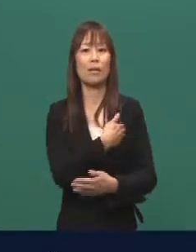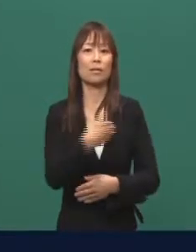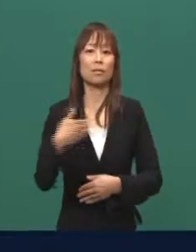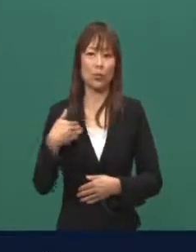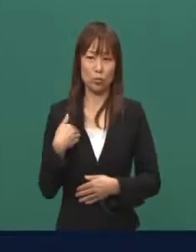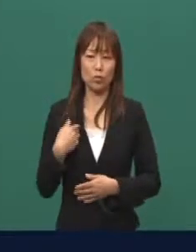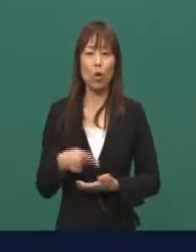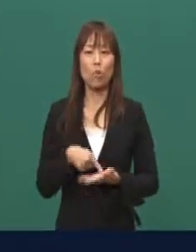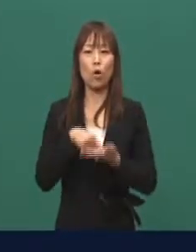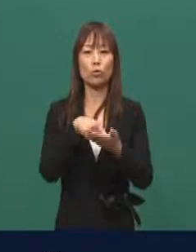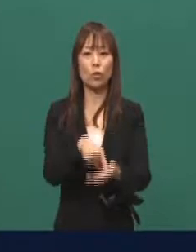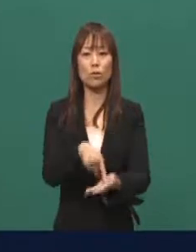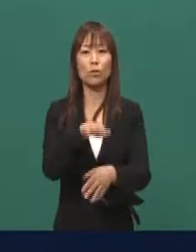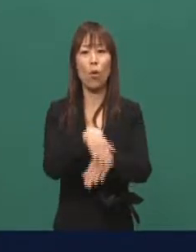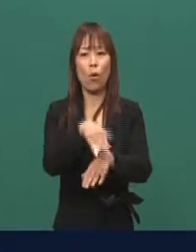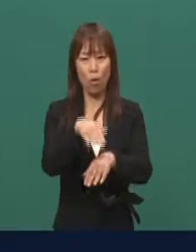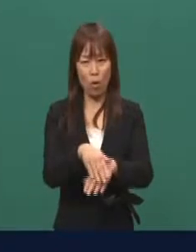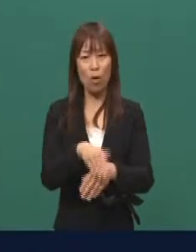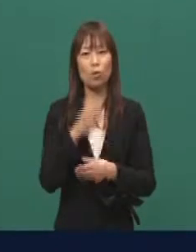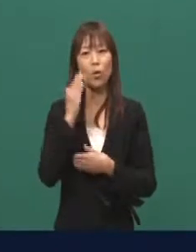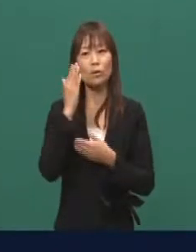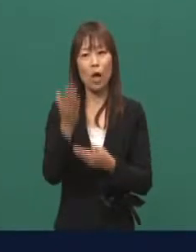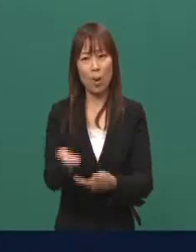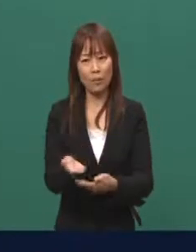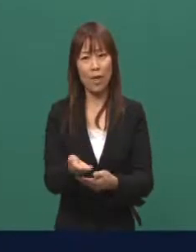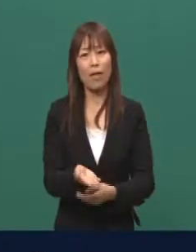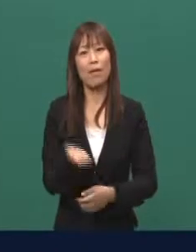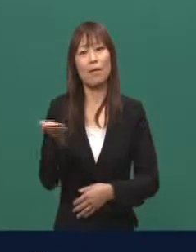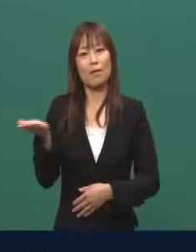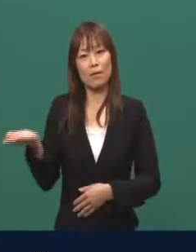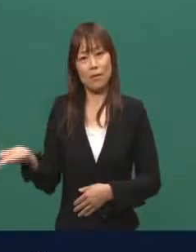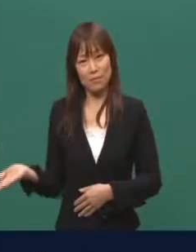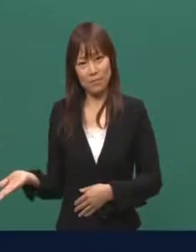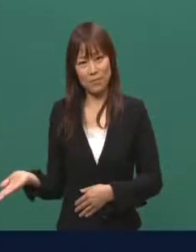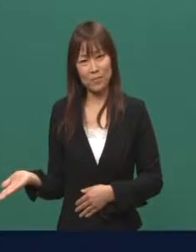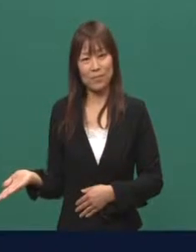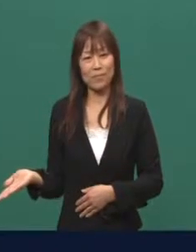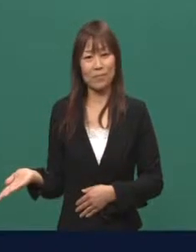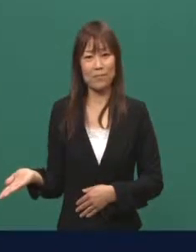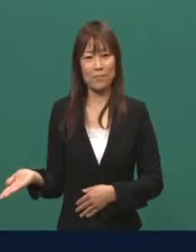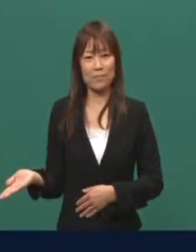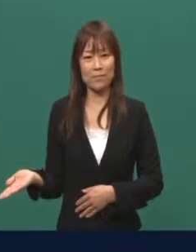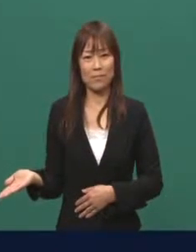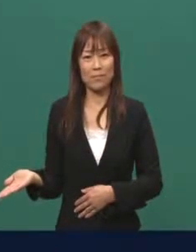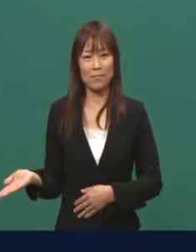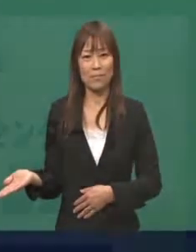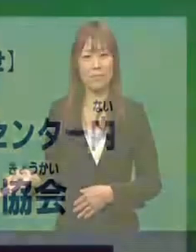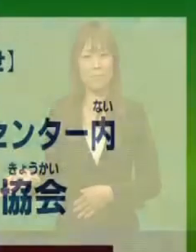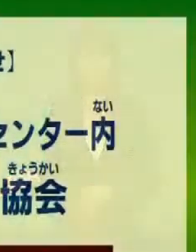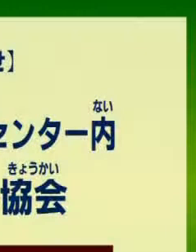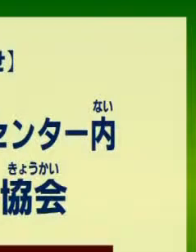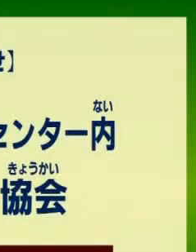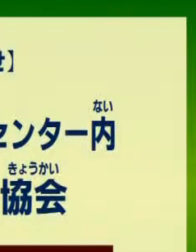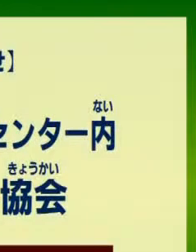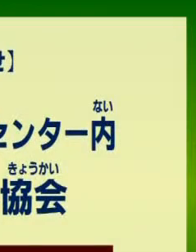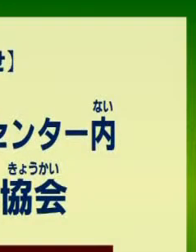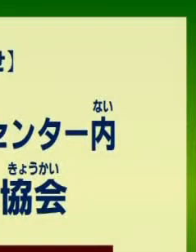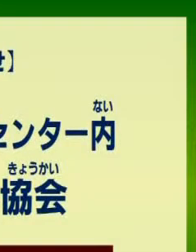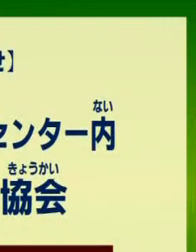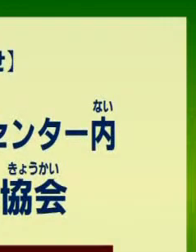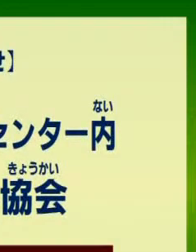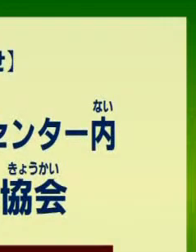どなたでも参加できます。申し込み方法についてや問い合わせはご覧のところまで。